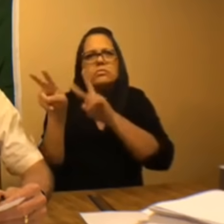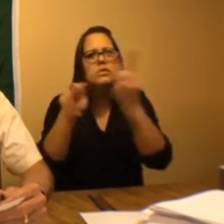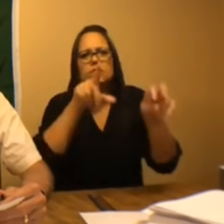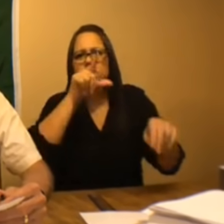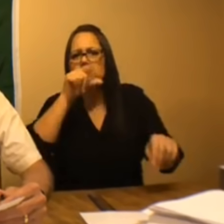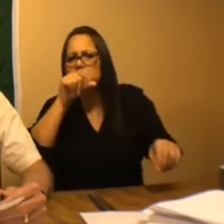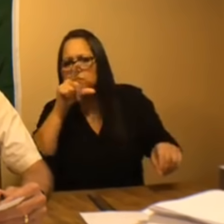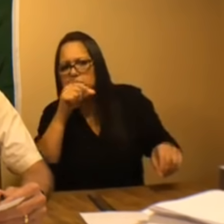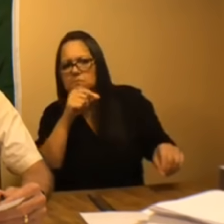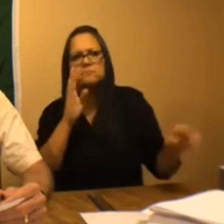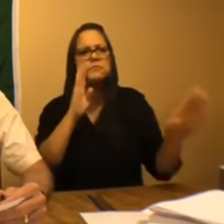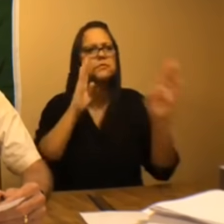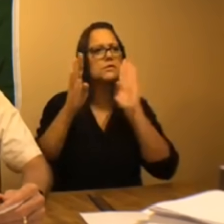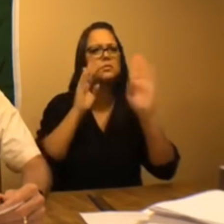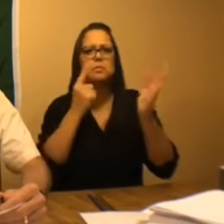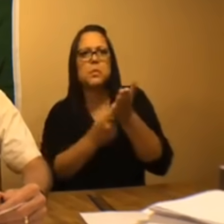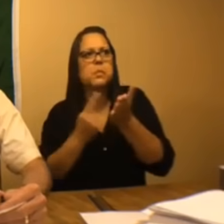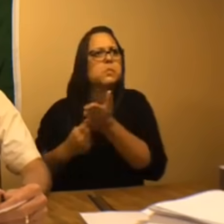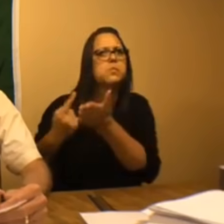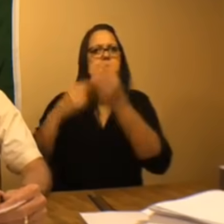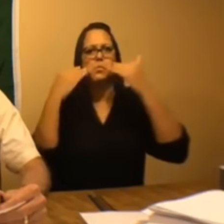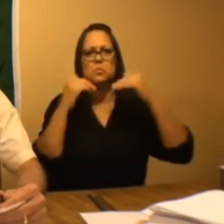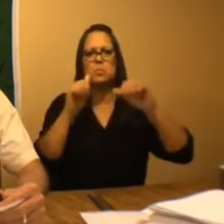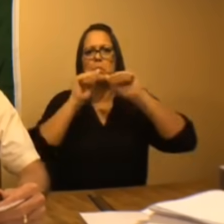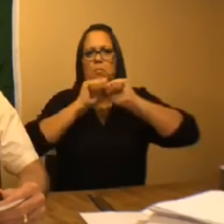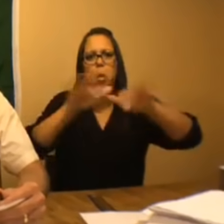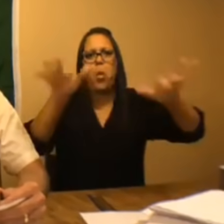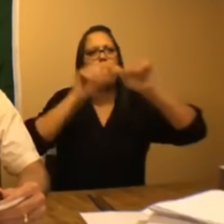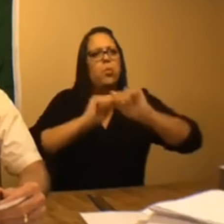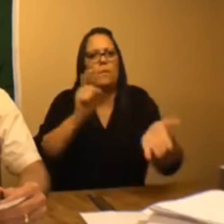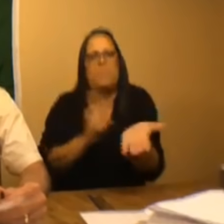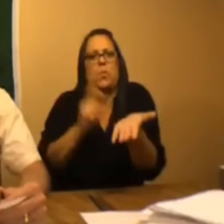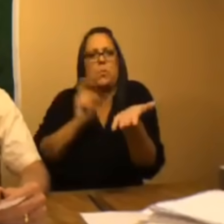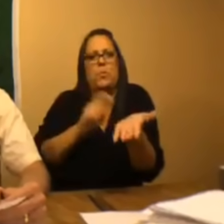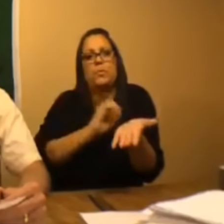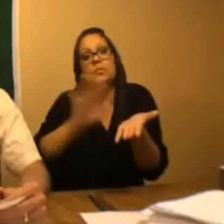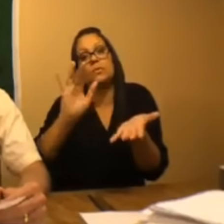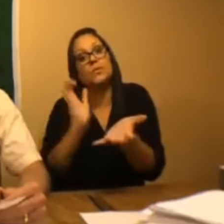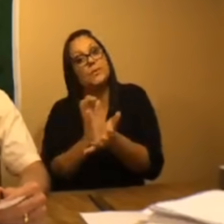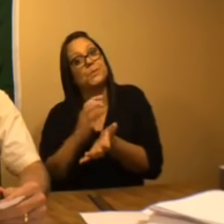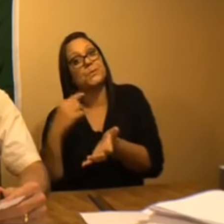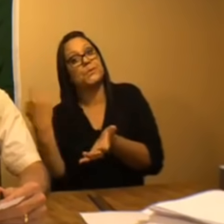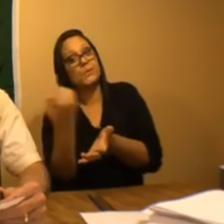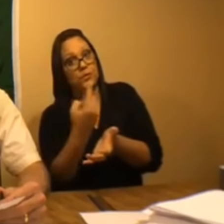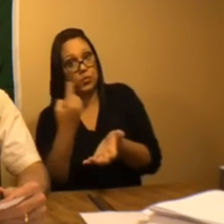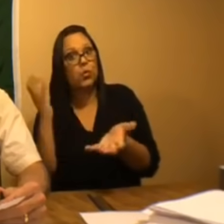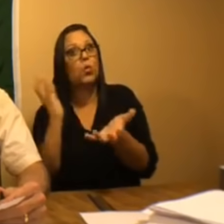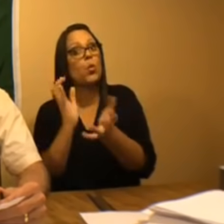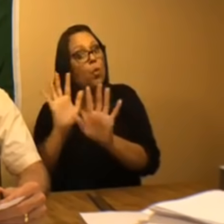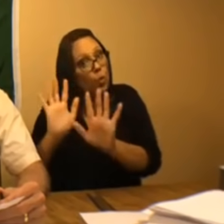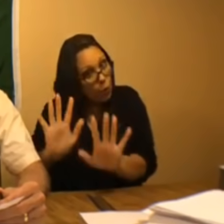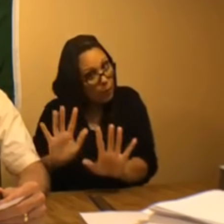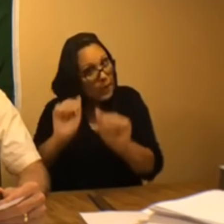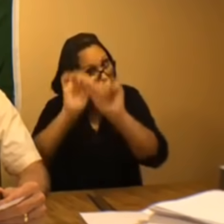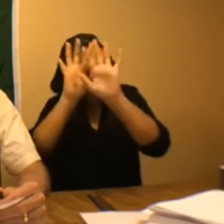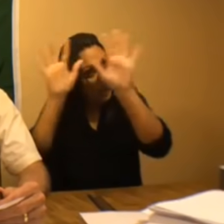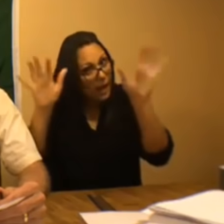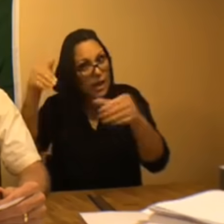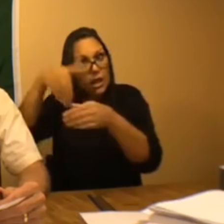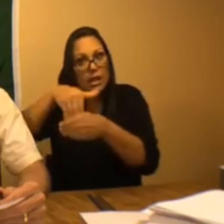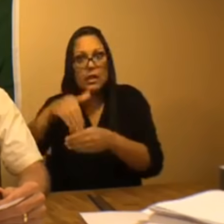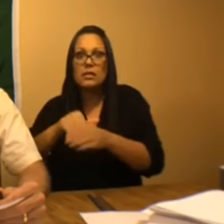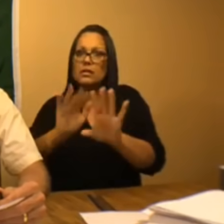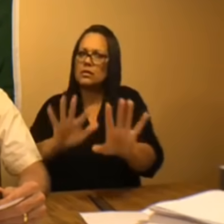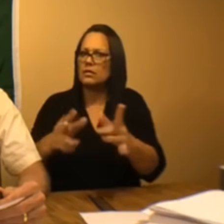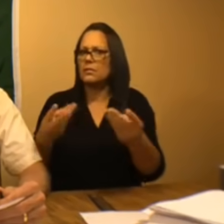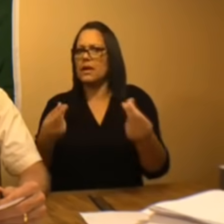eles estão mobilizados o tempo todo difundindo essas mentiras. O nosso pessoal parlamentar, deixar bem claro, eleito, eu estou